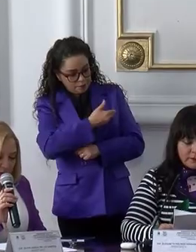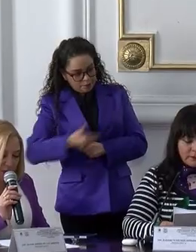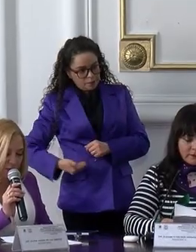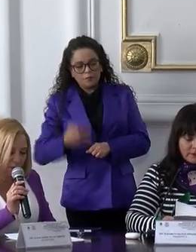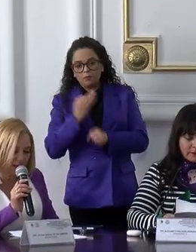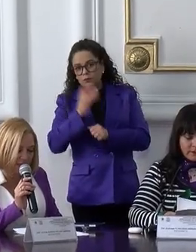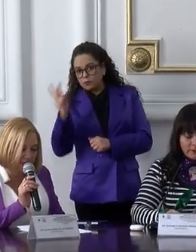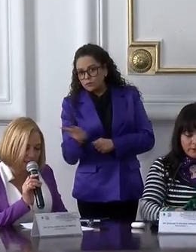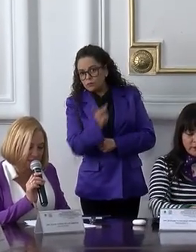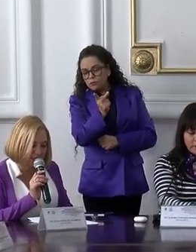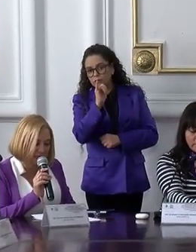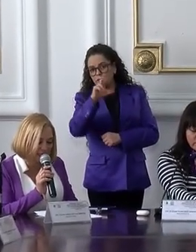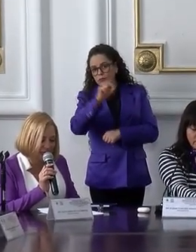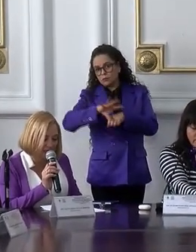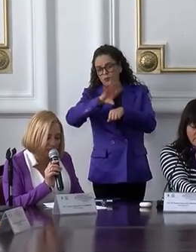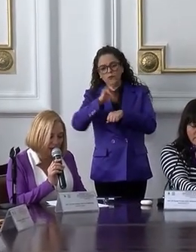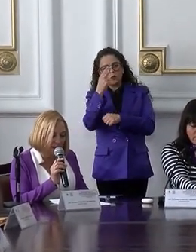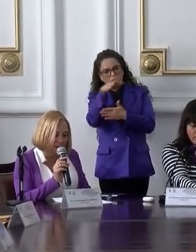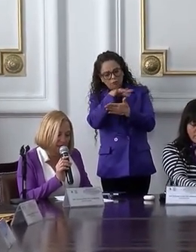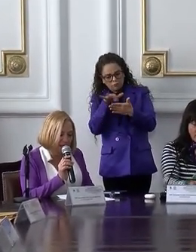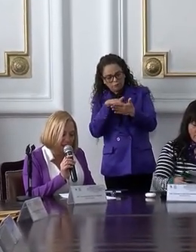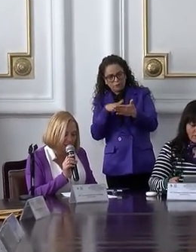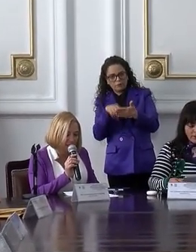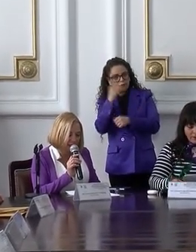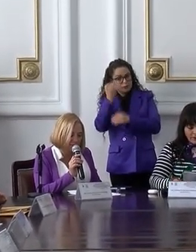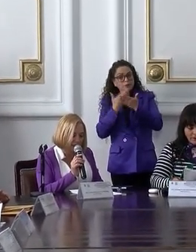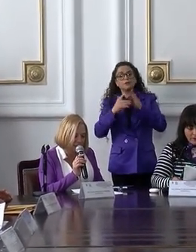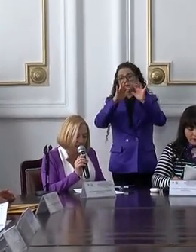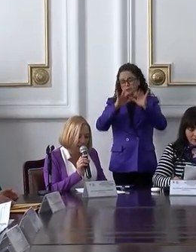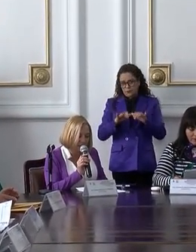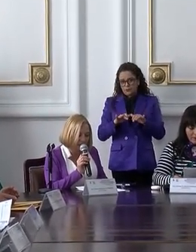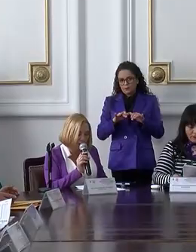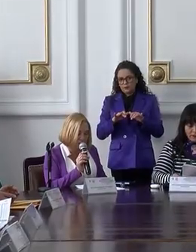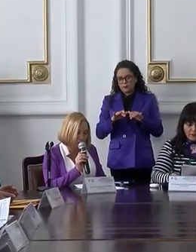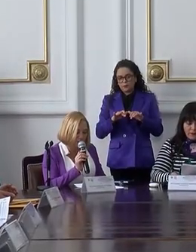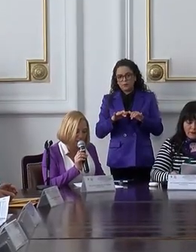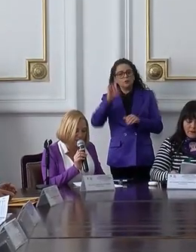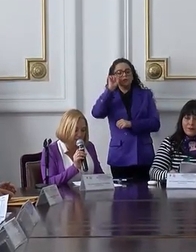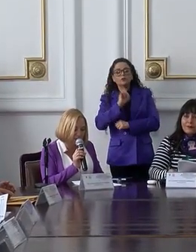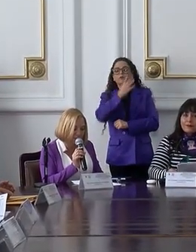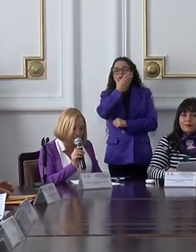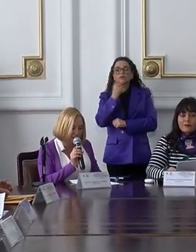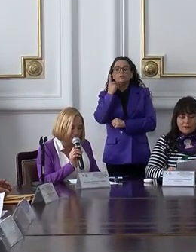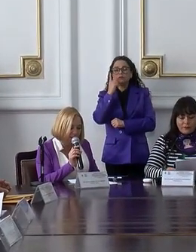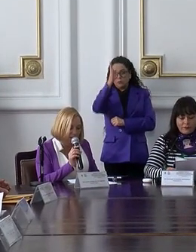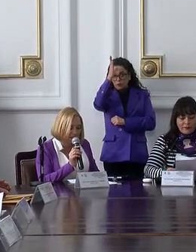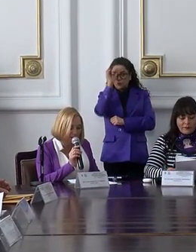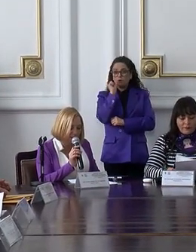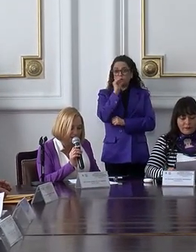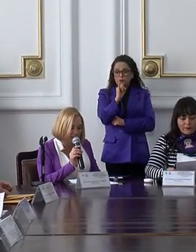en votación económica si es de dispensarse la lectura del dictamen de referencia. Las y los diputados que estén por la